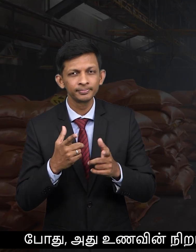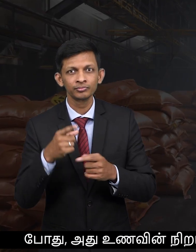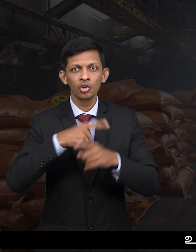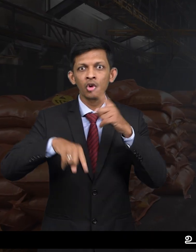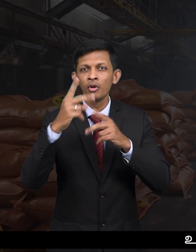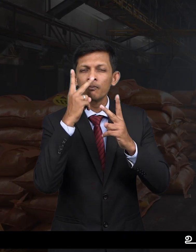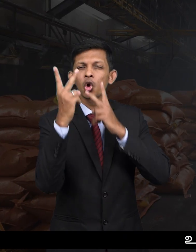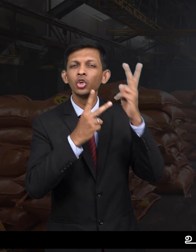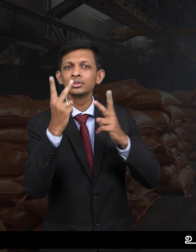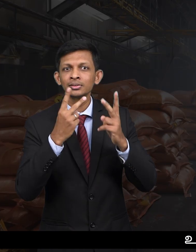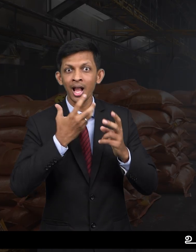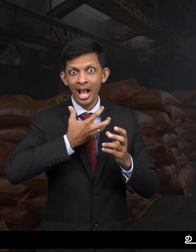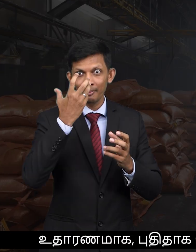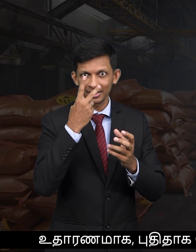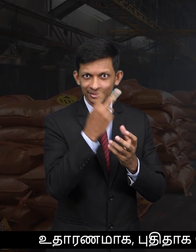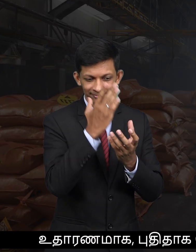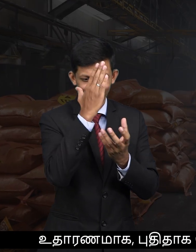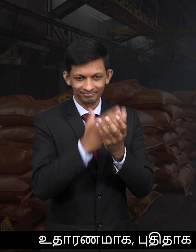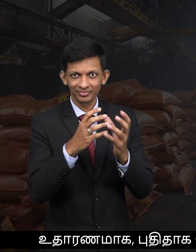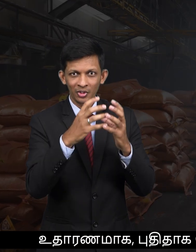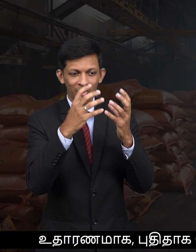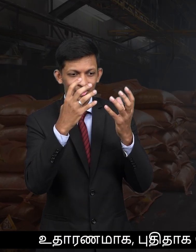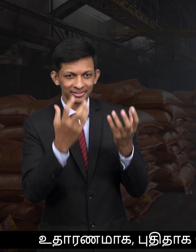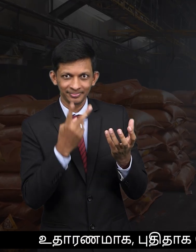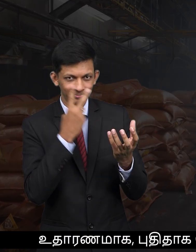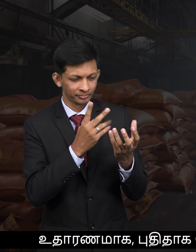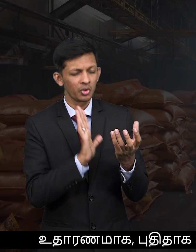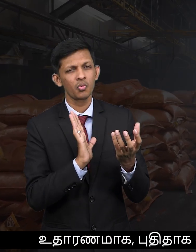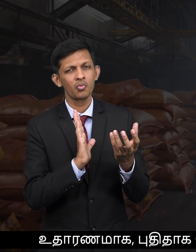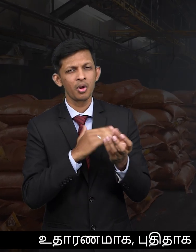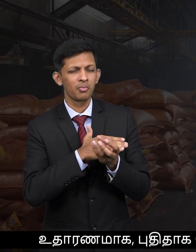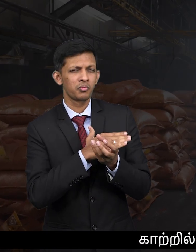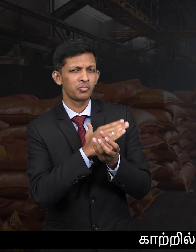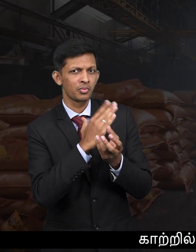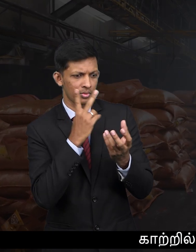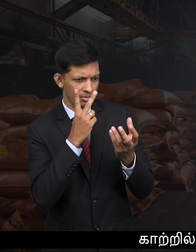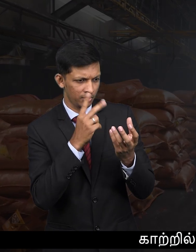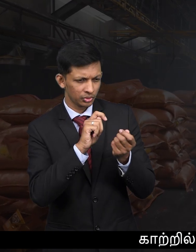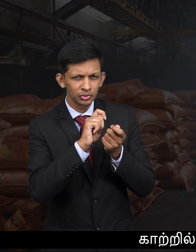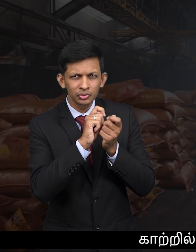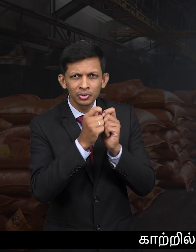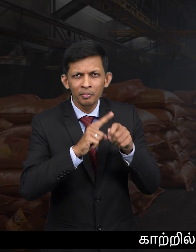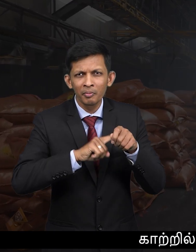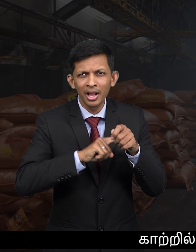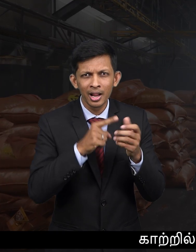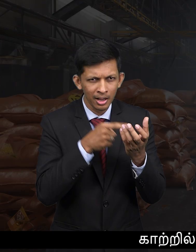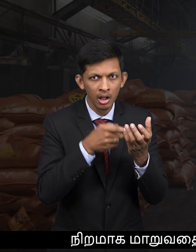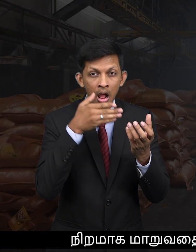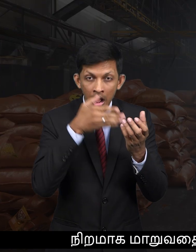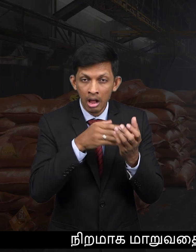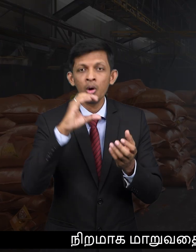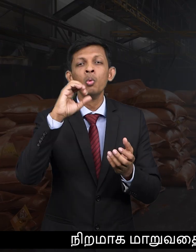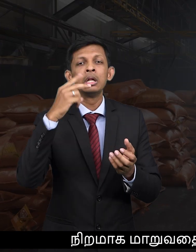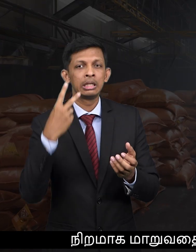மாற்றும். உதாரணமாக, புதிதாக வெட்டப்பட்ட ஆப்பிள் சிறிது நேரம் காற்றில் படும்போது பழுப்பு